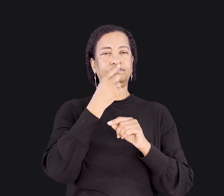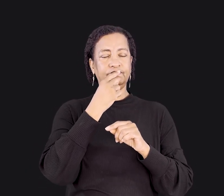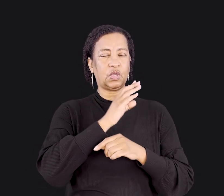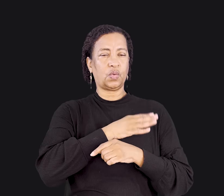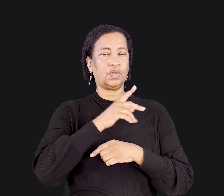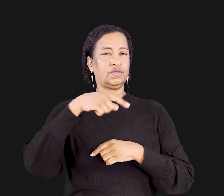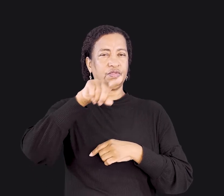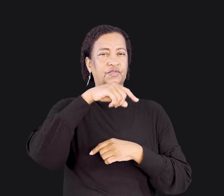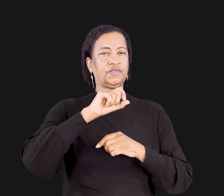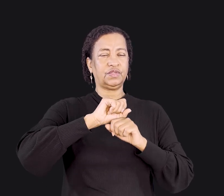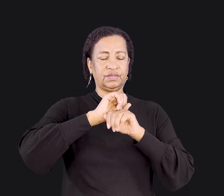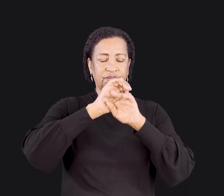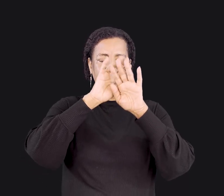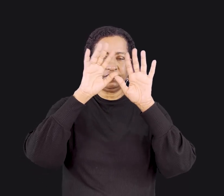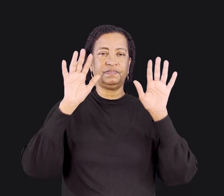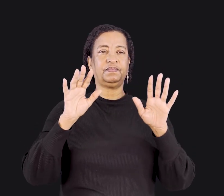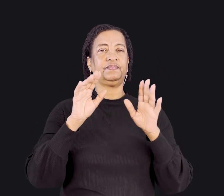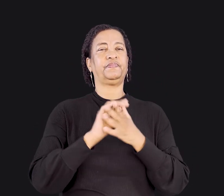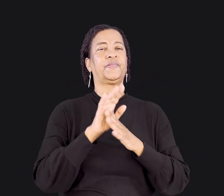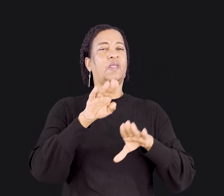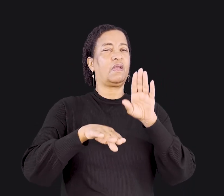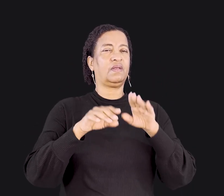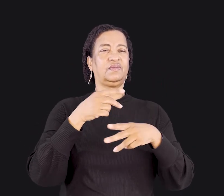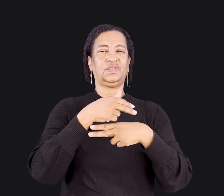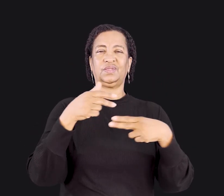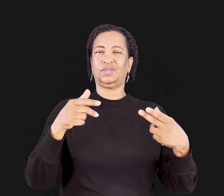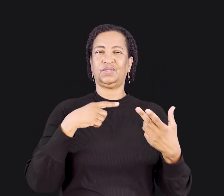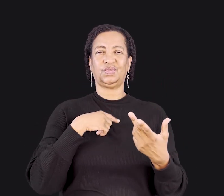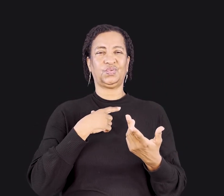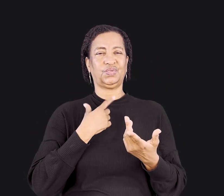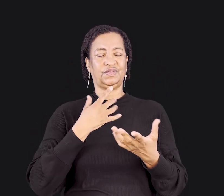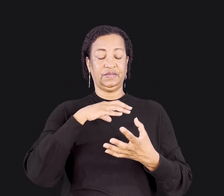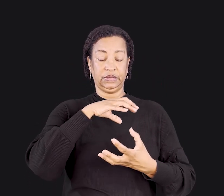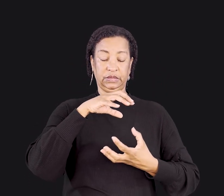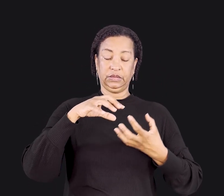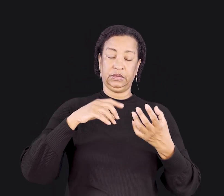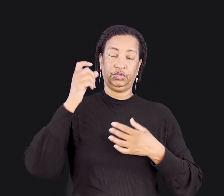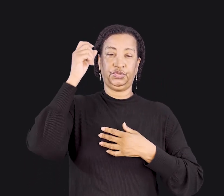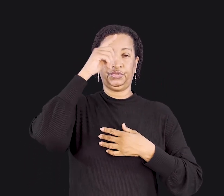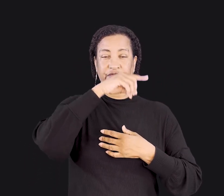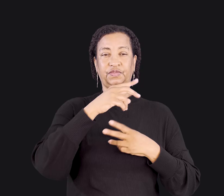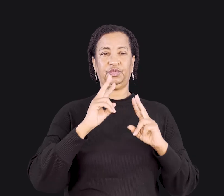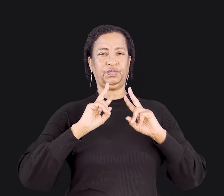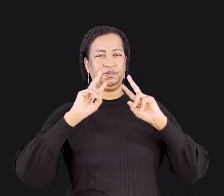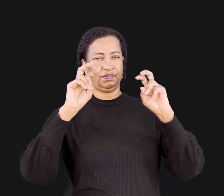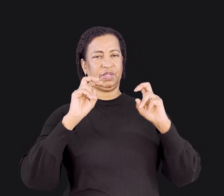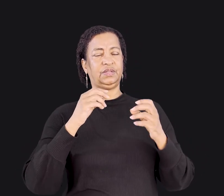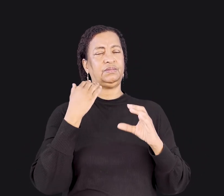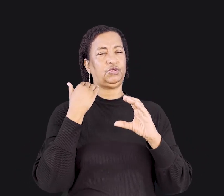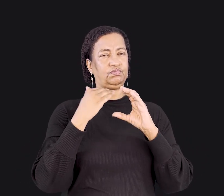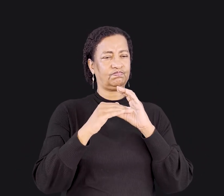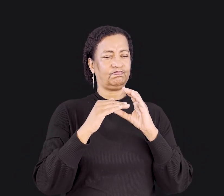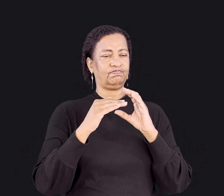sejam iluminados. Às vezes as coisas ficam meio nebulosas e percebemos que a mensagem não está sendo